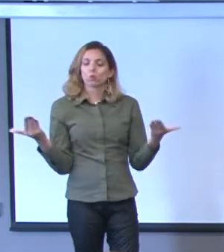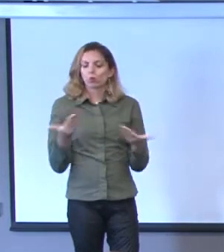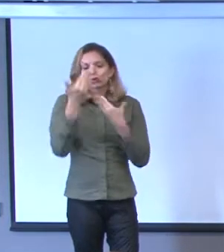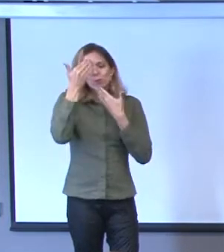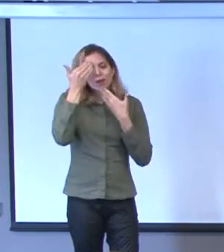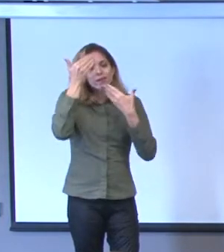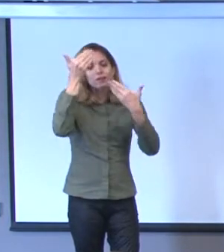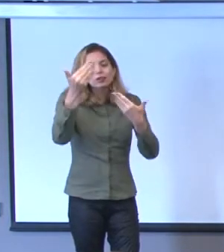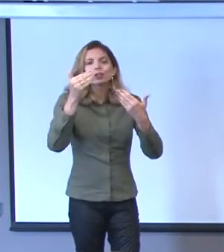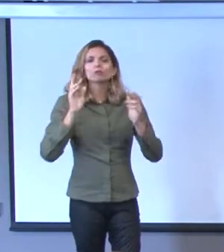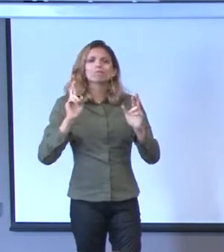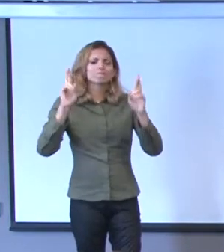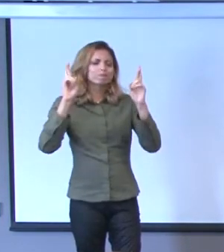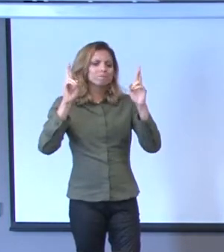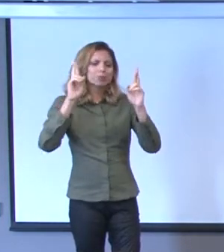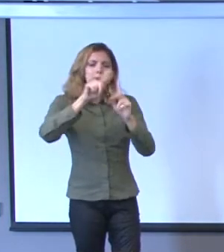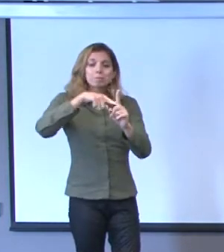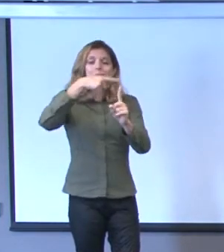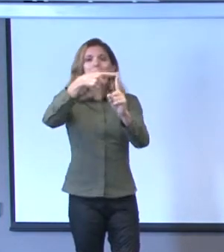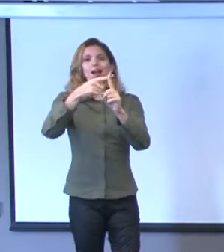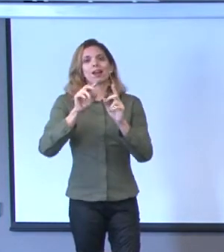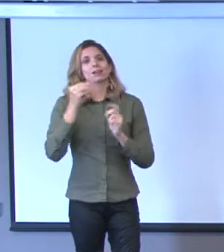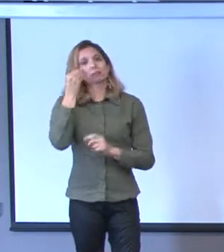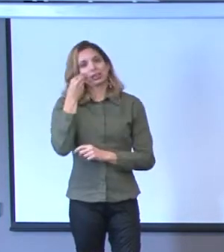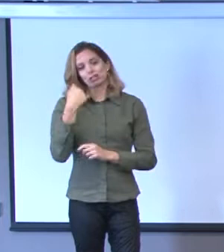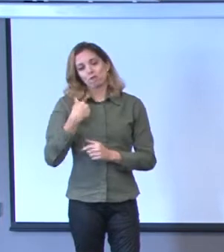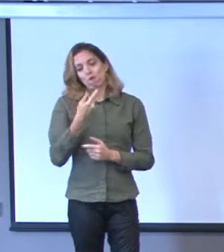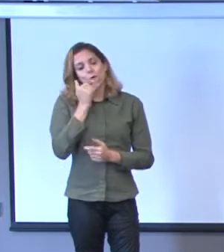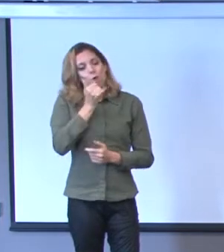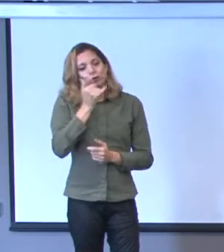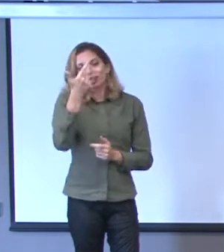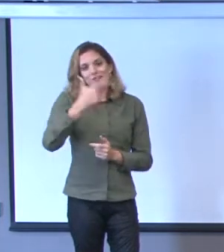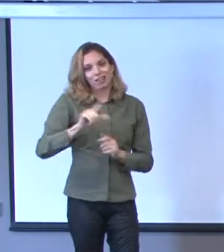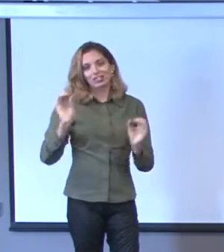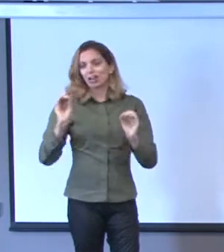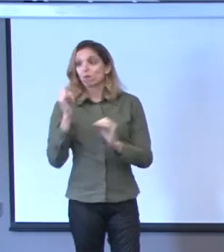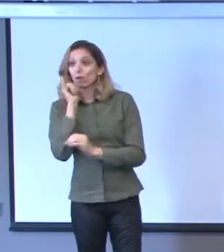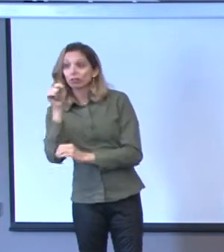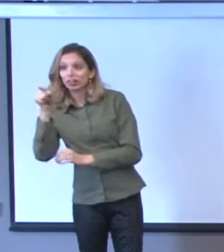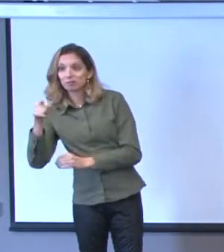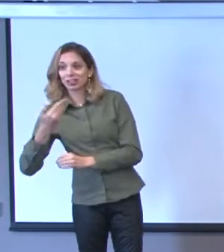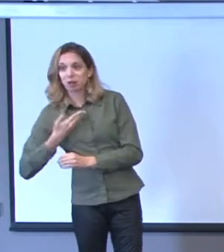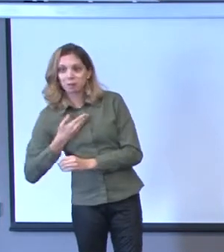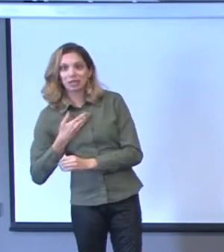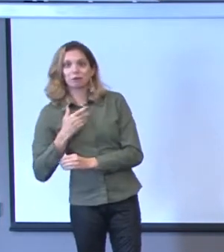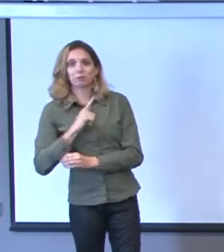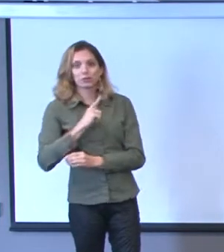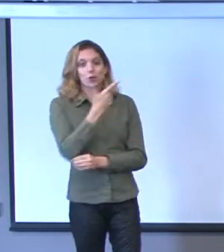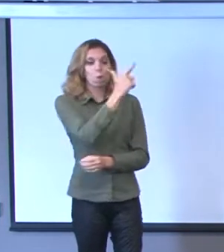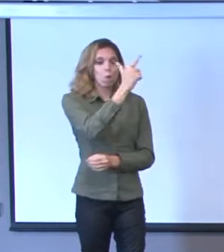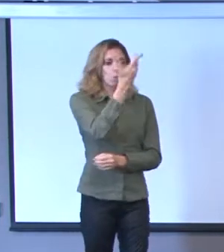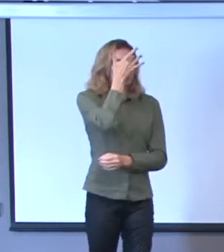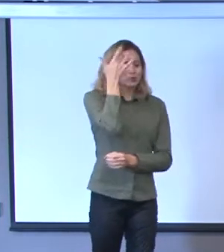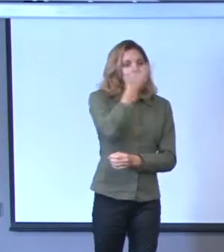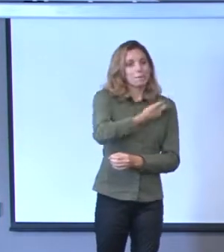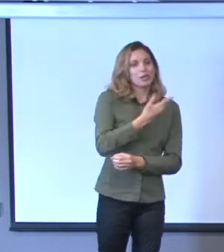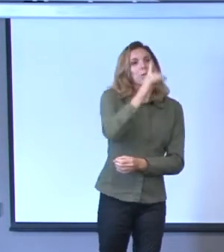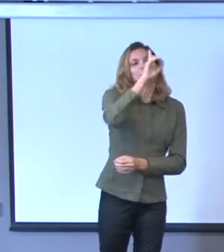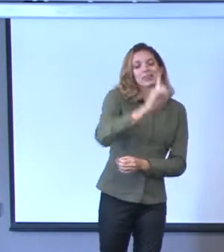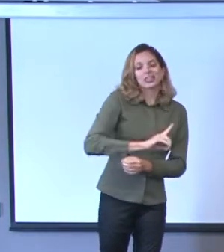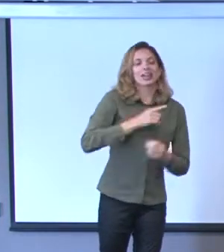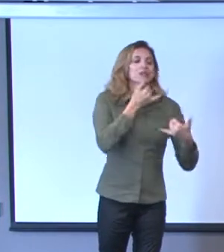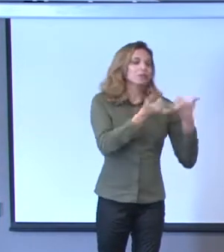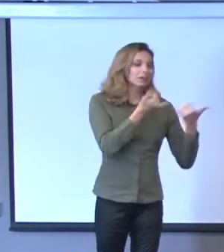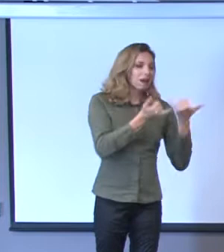que a gente tenha muito mais experiências. Não vou contar outras, né, igual eu contei para o meu amigo aqui, tinha um amigo que tinha deficiência, e a gente brincava